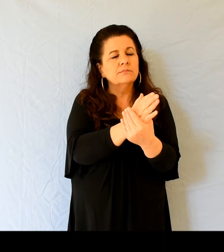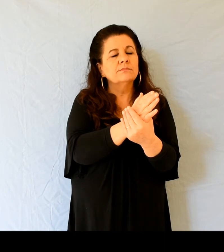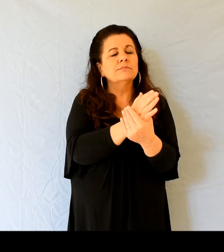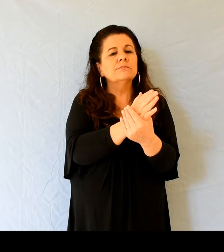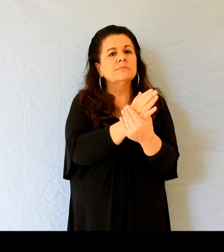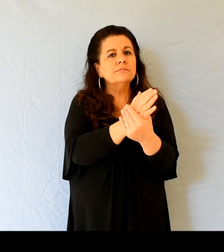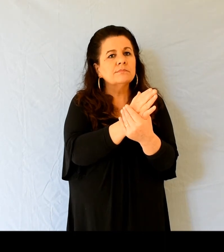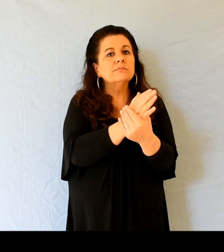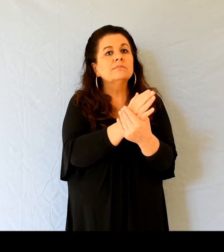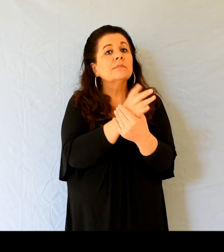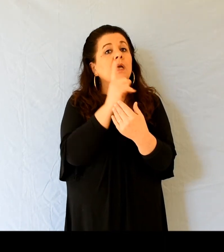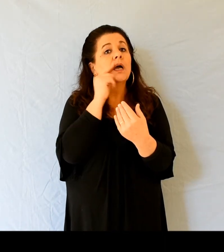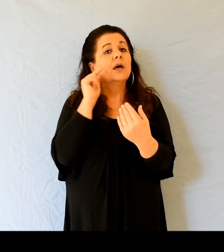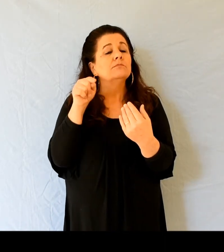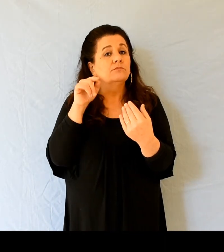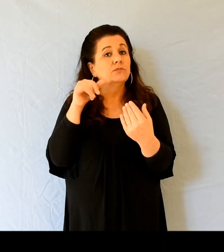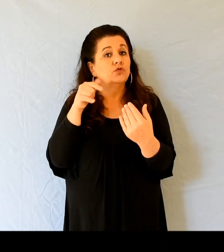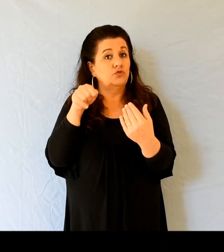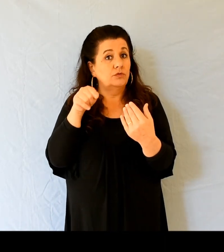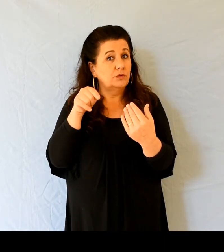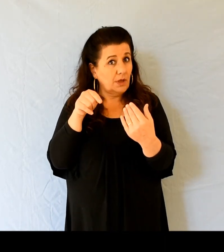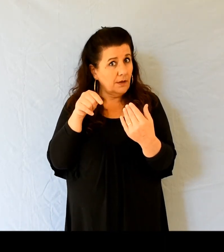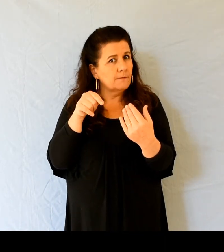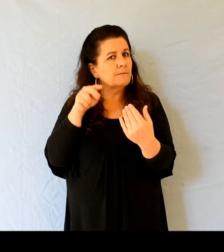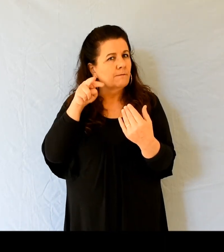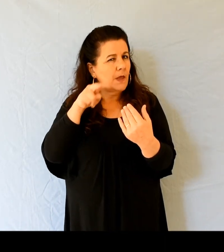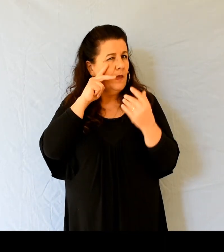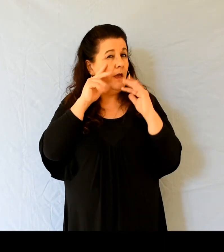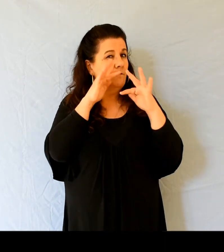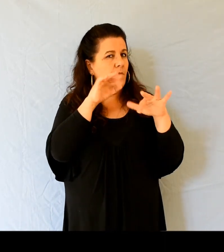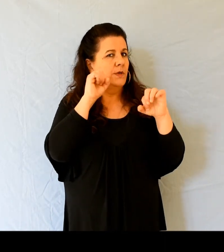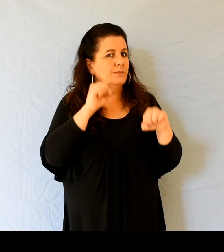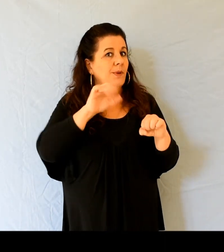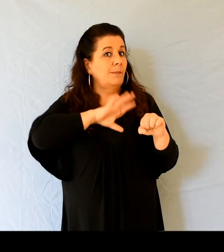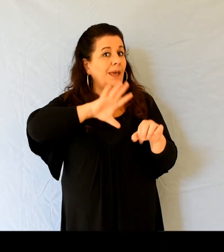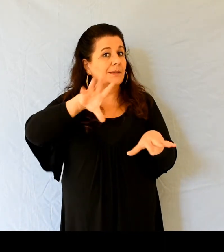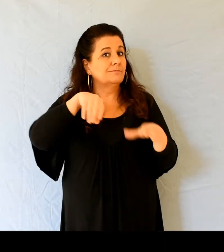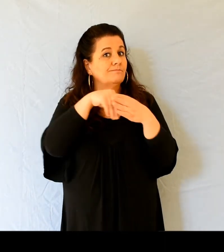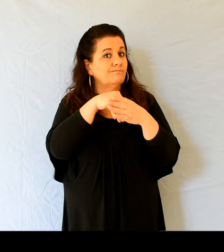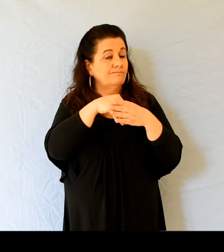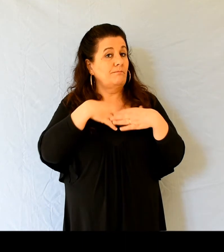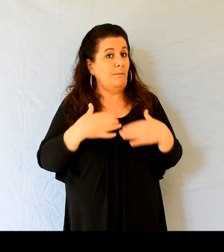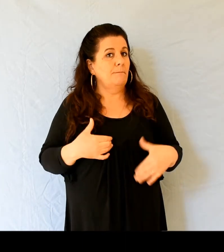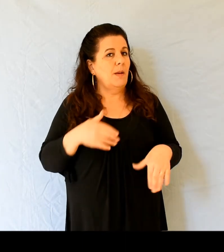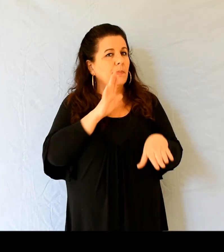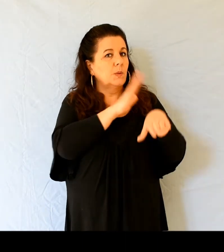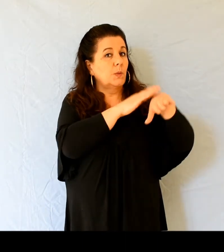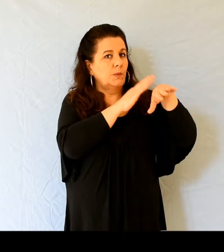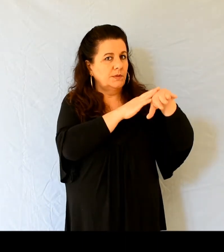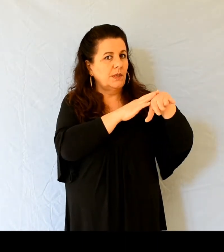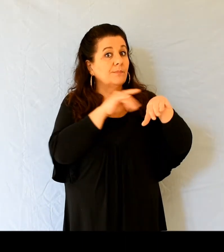C'était un homme influent, membre du conseil, et il attendait lui aussi le règne de Dieu.